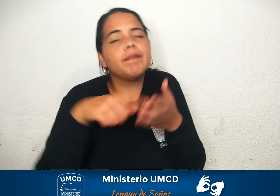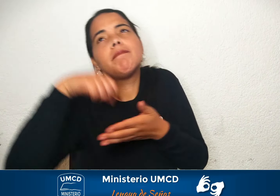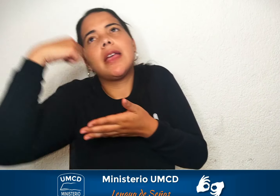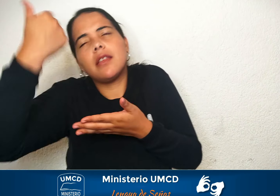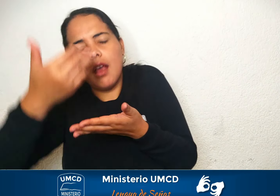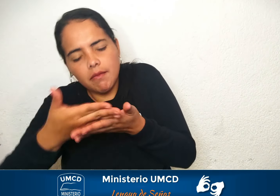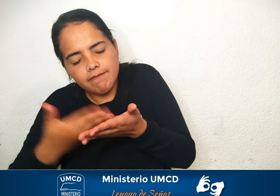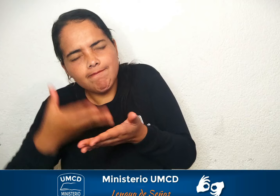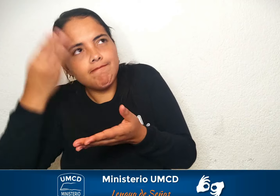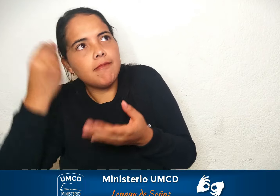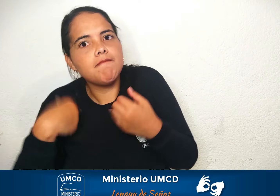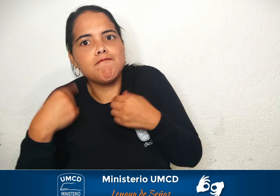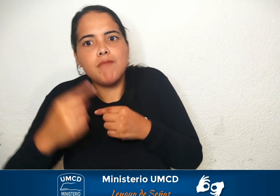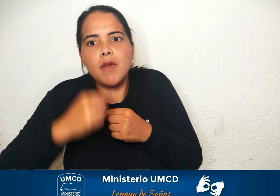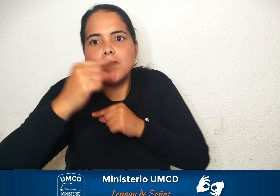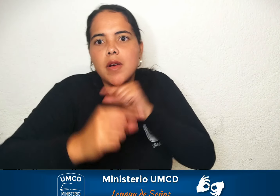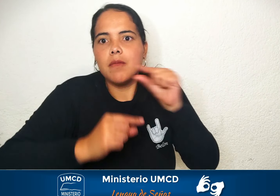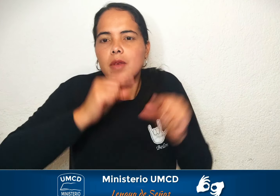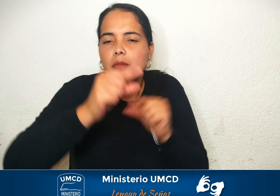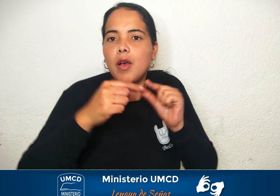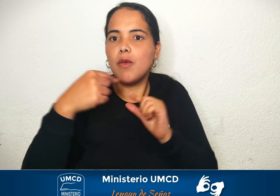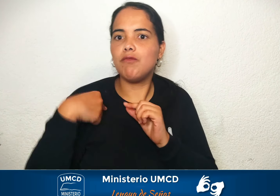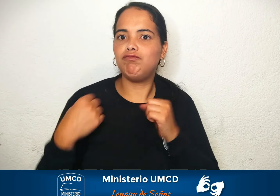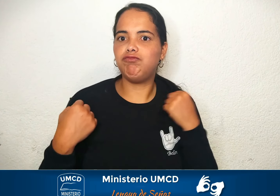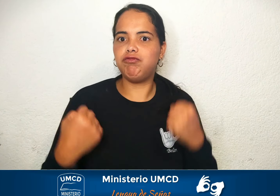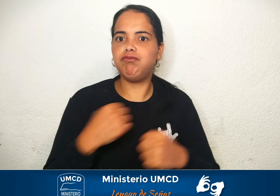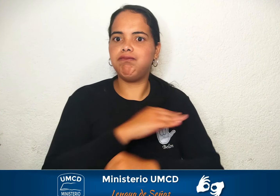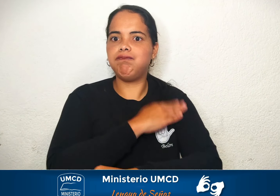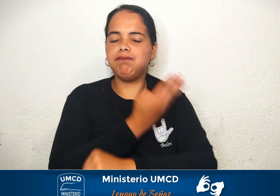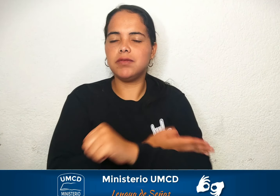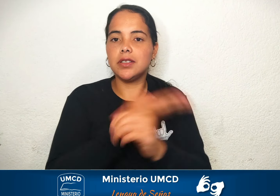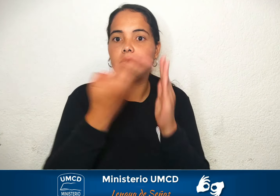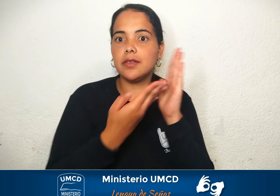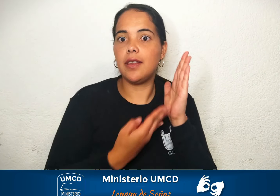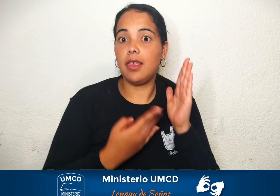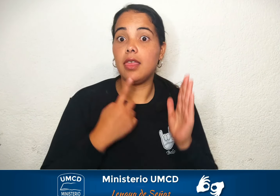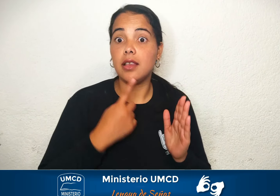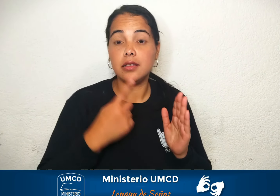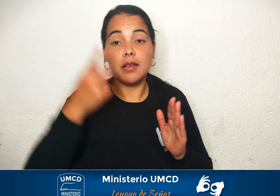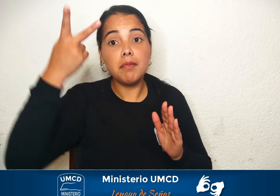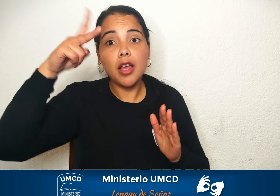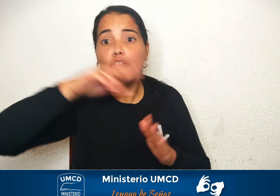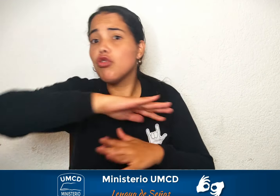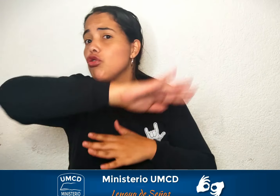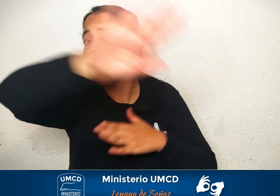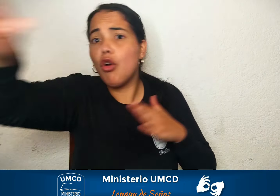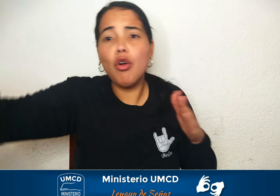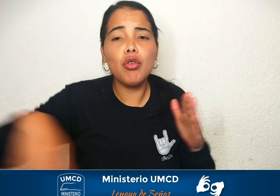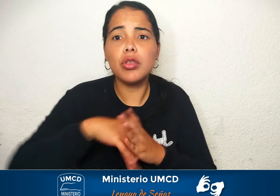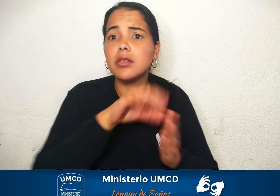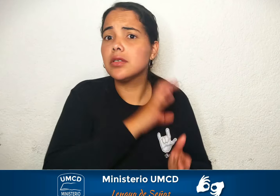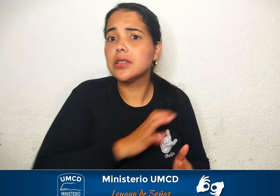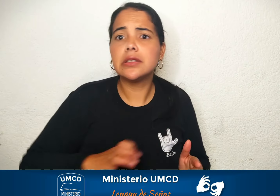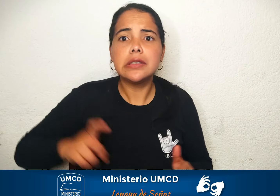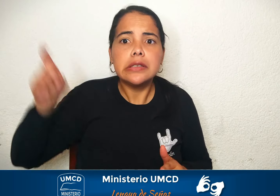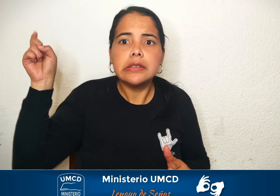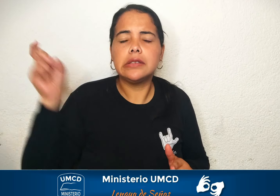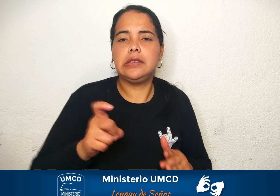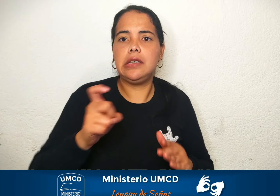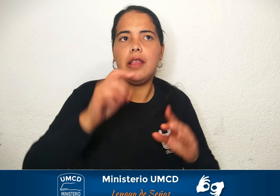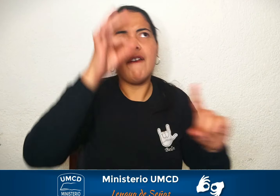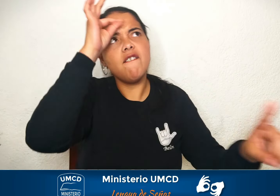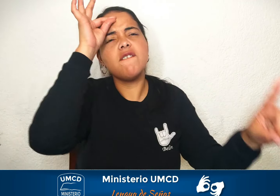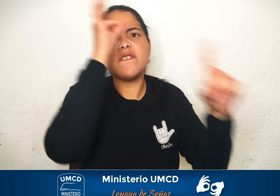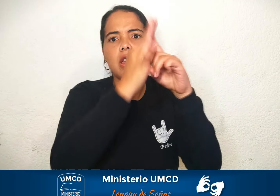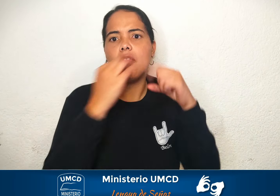de Cristo. La iglesia, como lo dijo Pablo en el capítulo 4 de Efesios, es para que todo creyente llegue a la unidad de